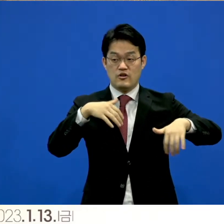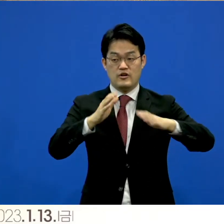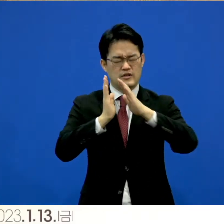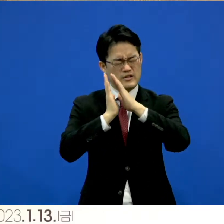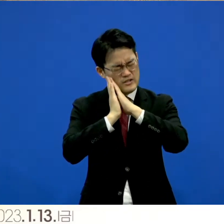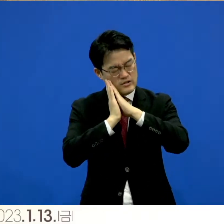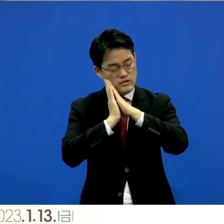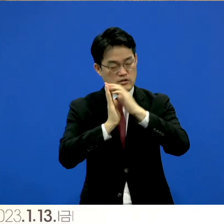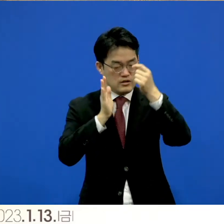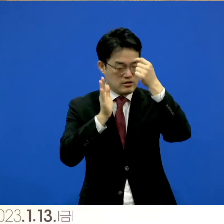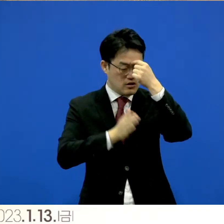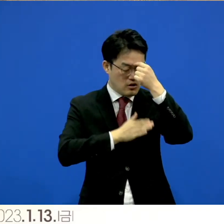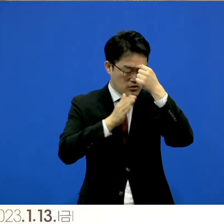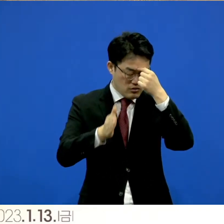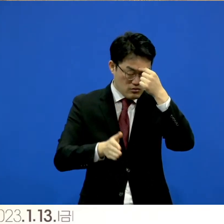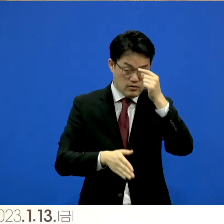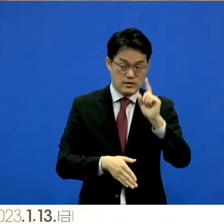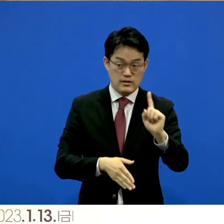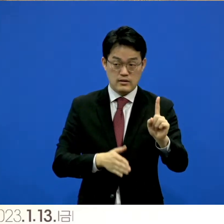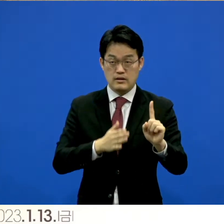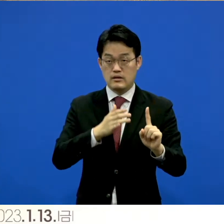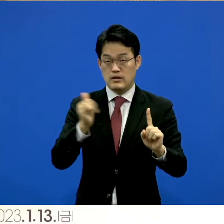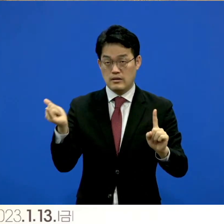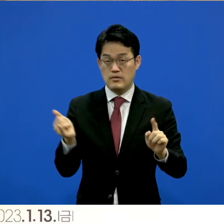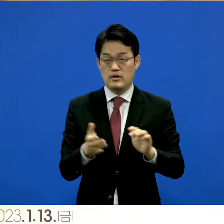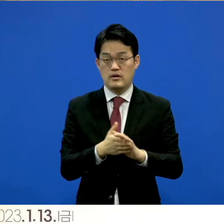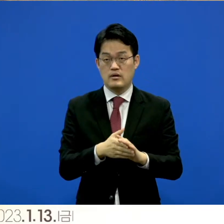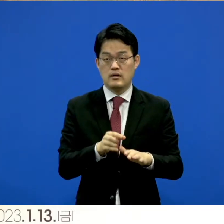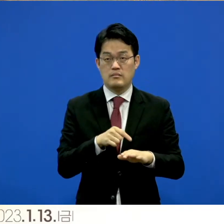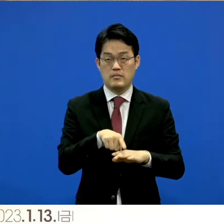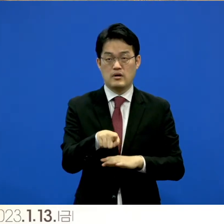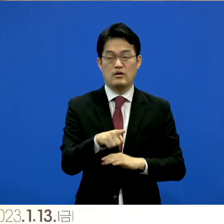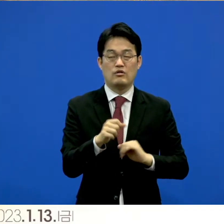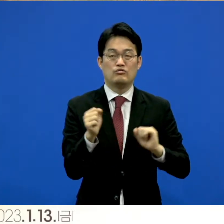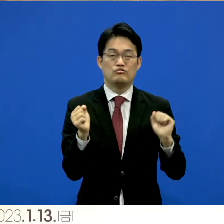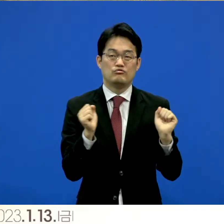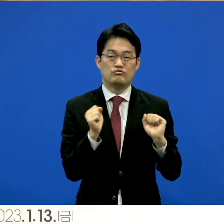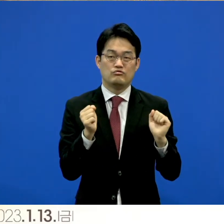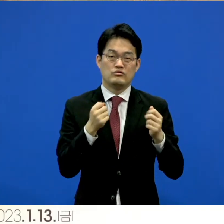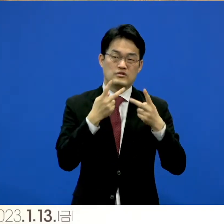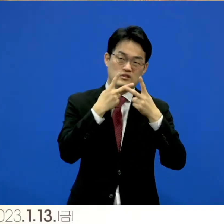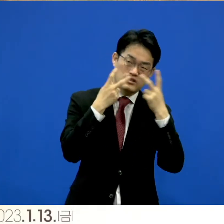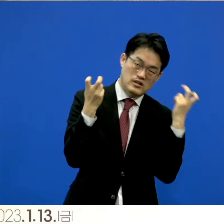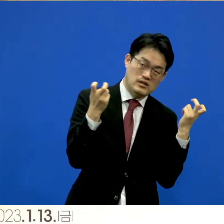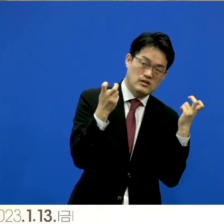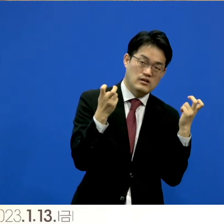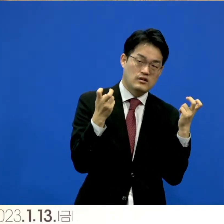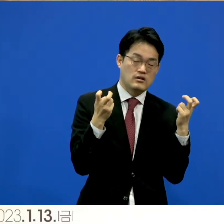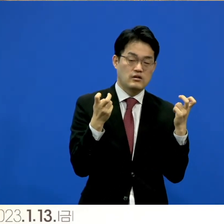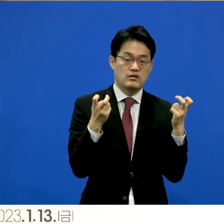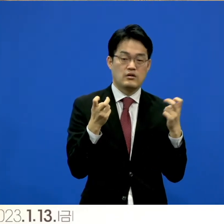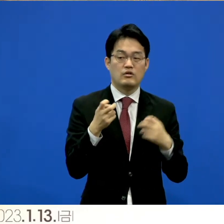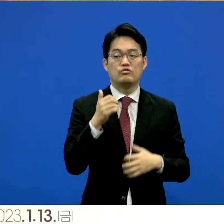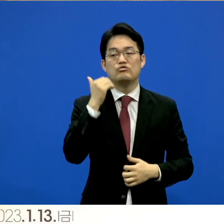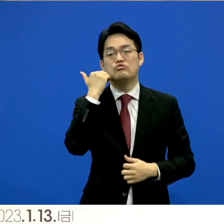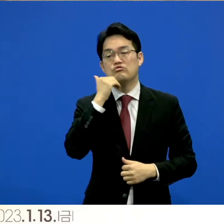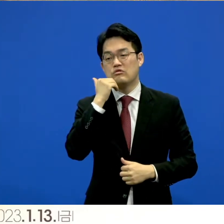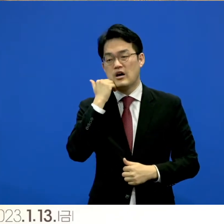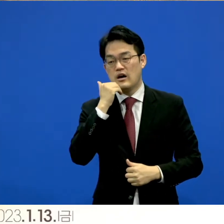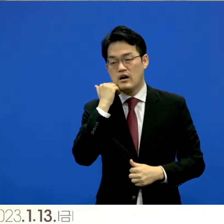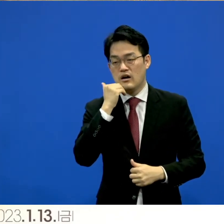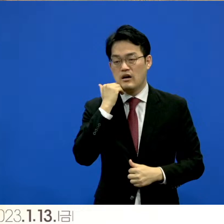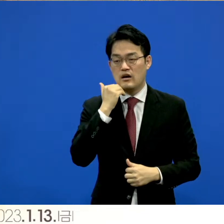성도 한 분이 뭐 바깥에서 잘 주무시고 곳곳에 하는데 그분을 우리 공동체 몇 분이